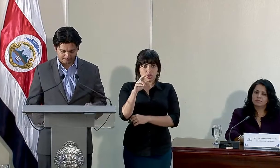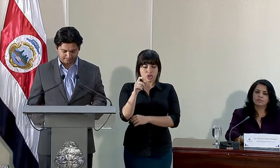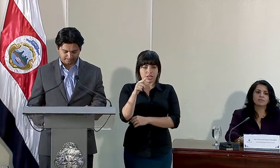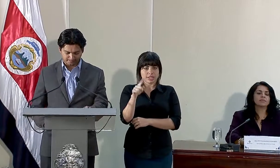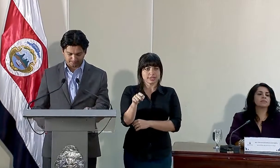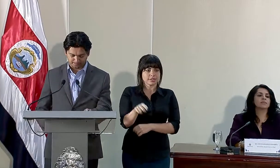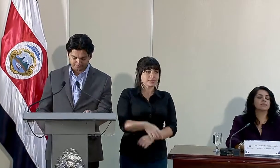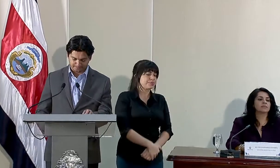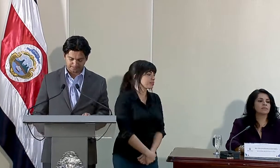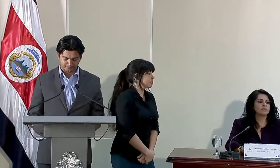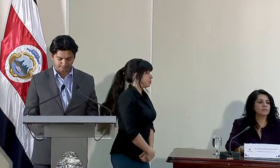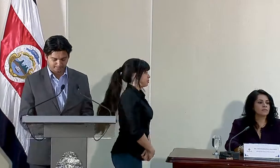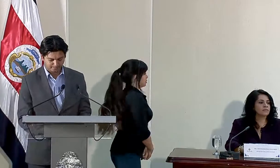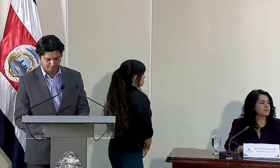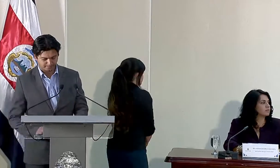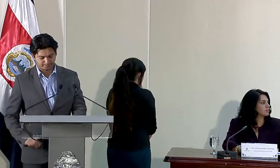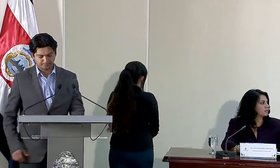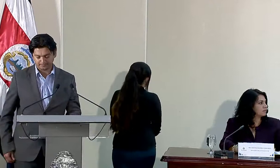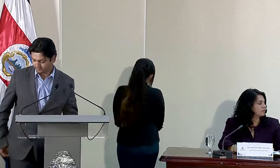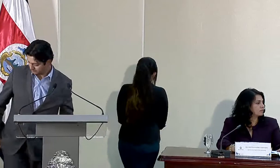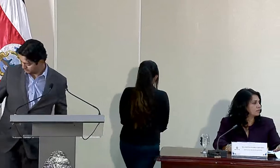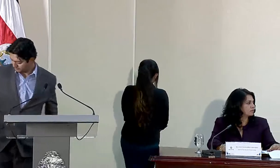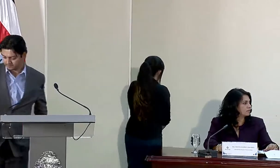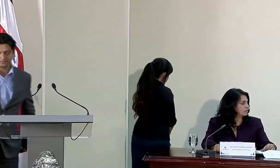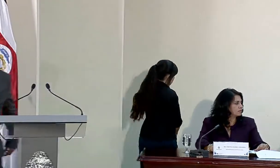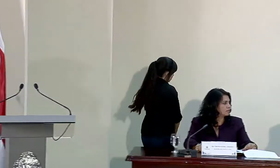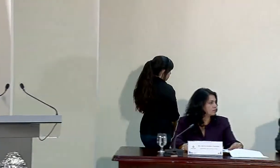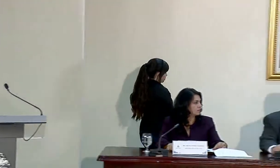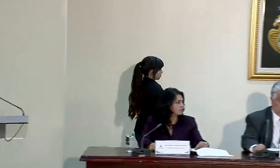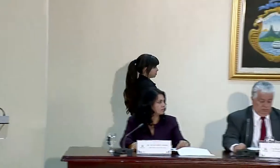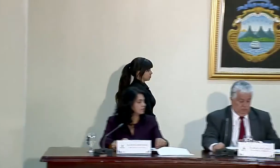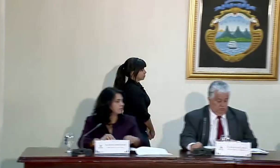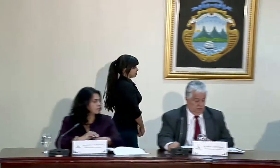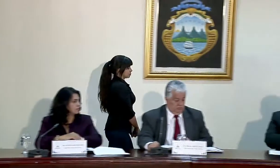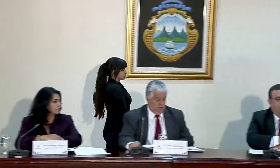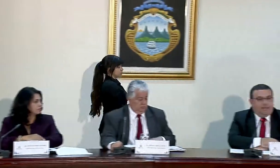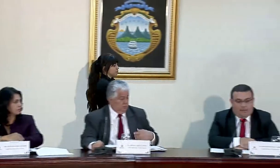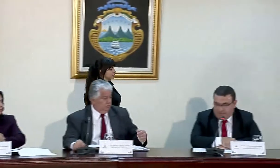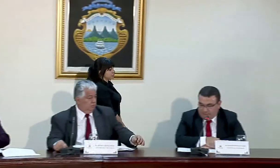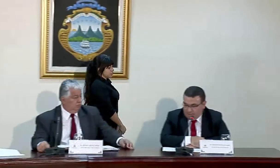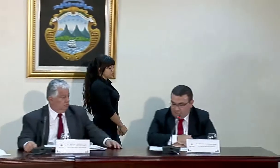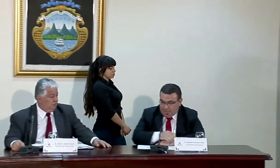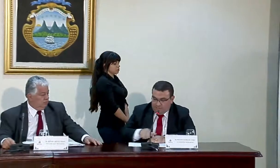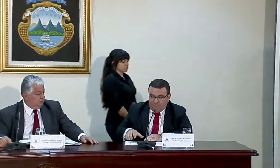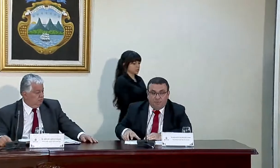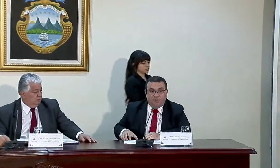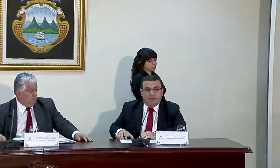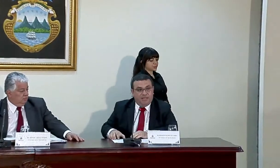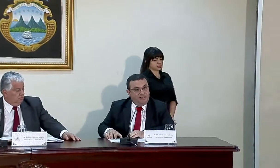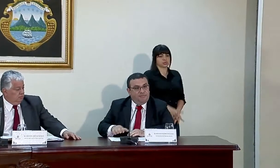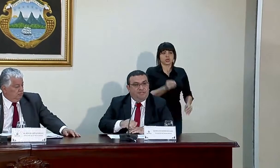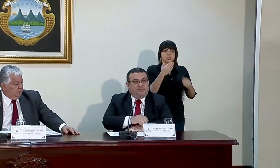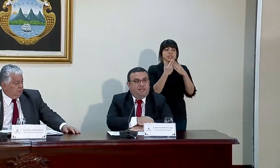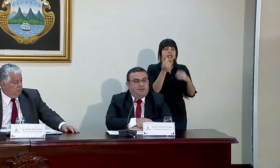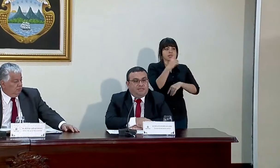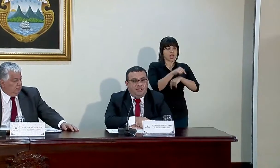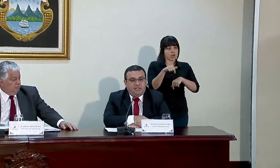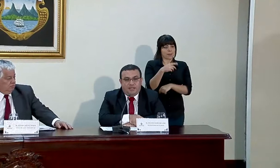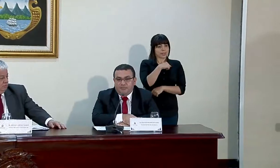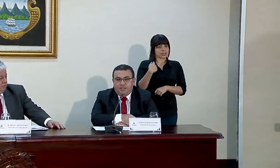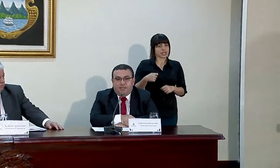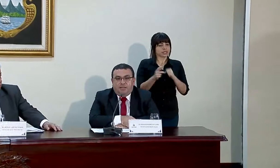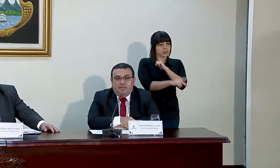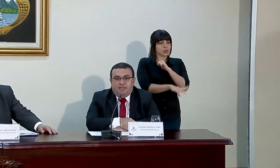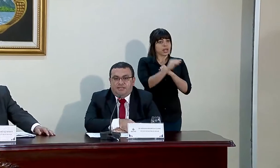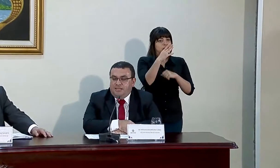Rodríguez. Muchas gracias. El día de hoy, la Presidencia de la República y el Ministerio de